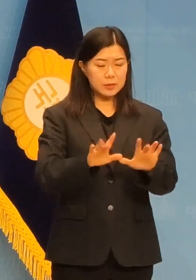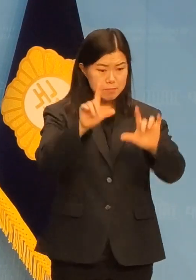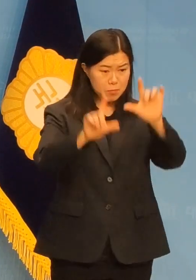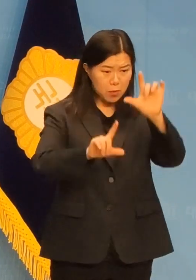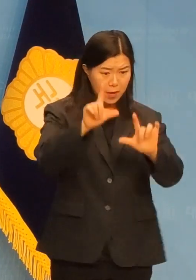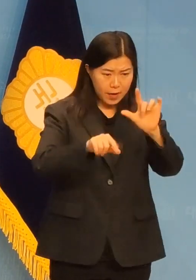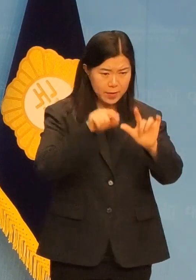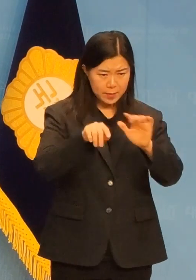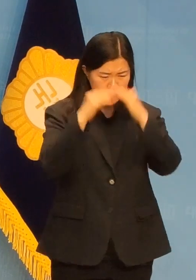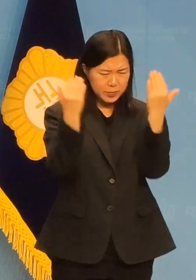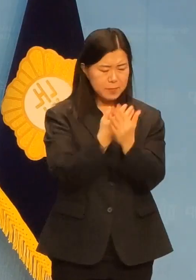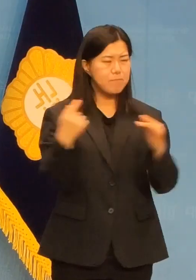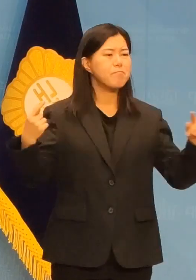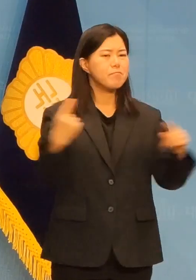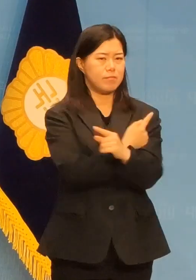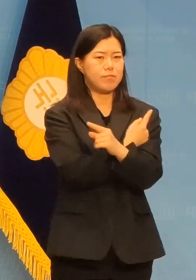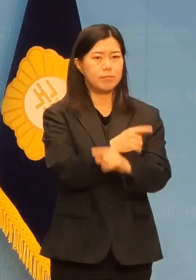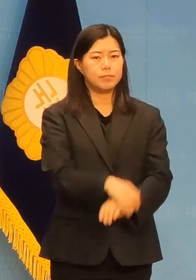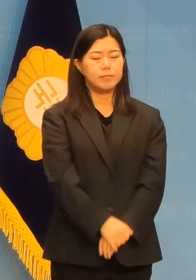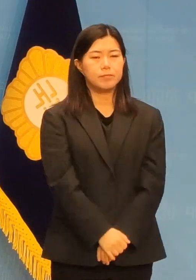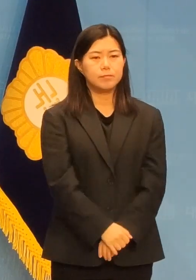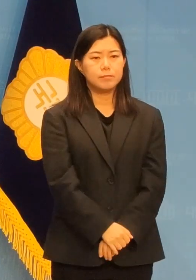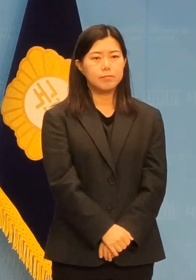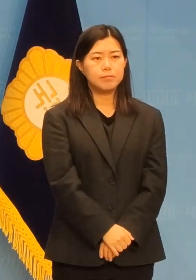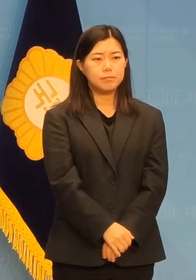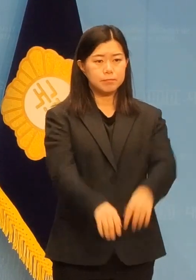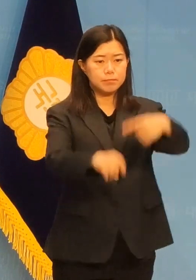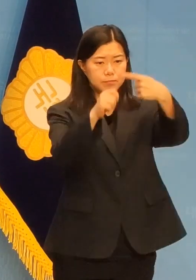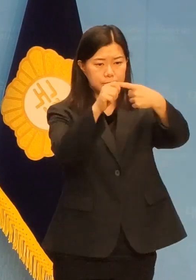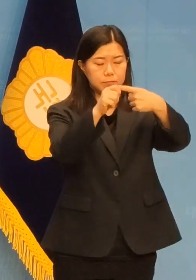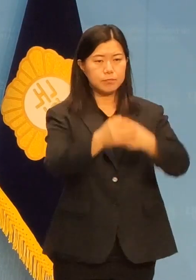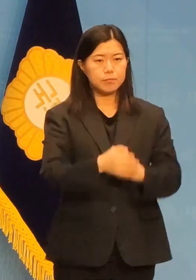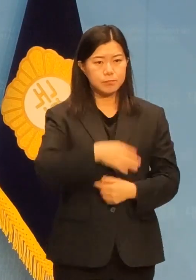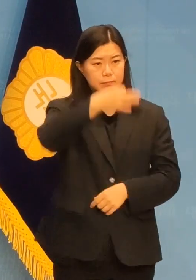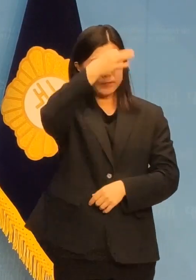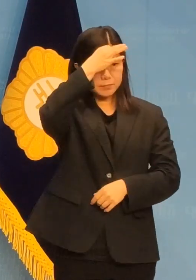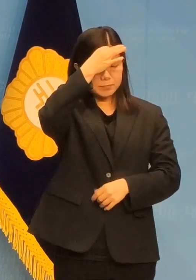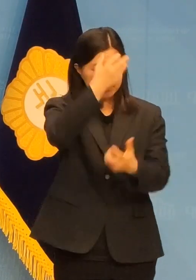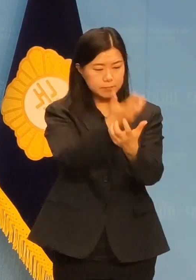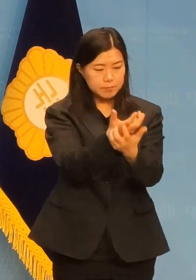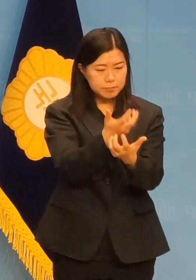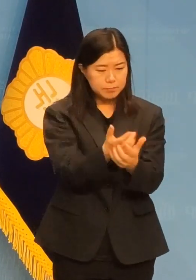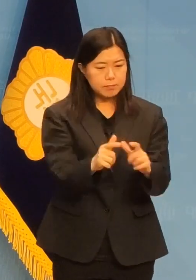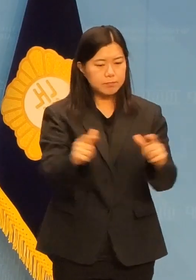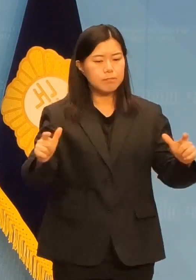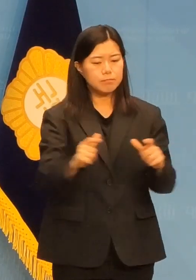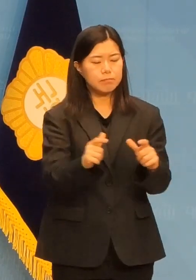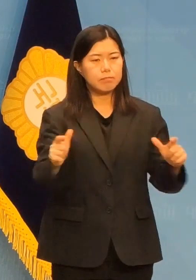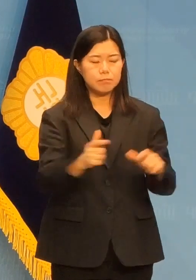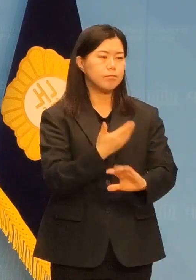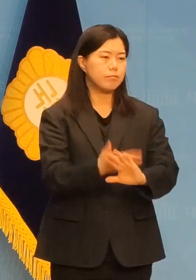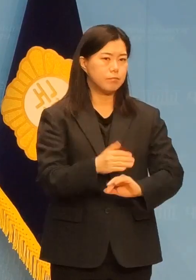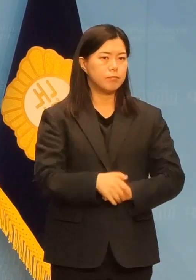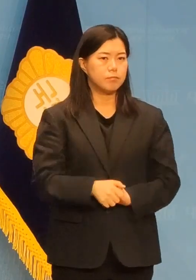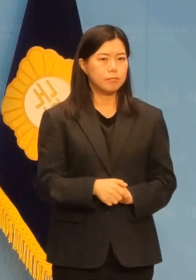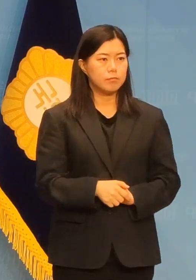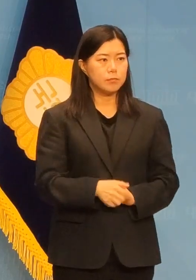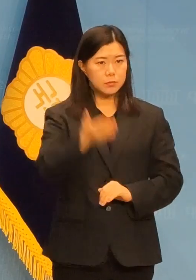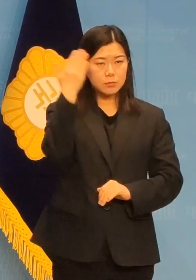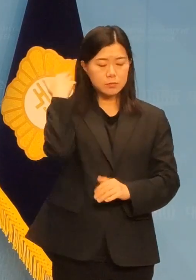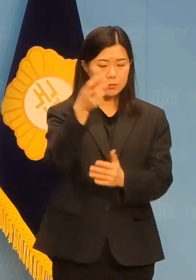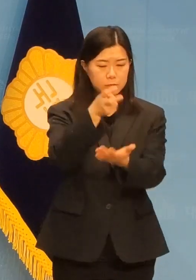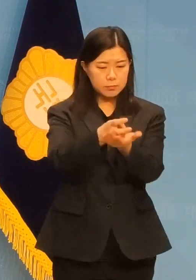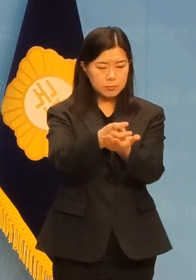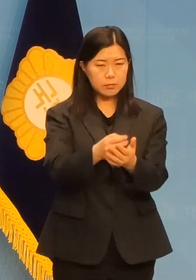자체를 확 바꾸는 법입니다. 첫째, 기술자료의 범위부터 달라졌습니다. 기존